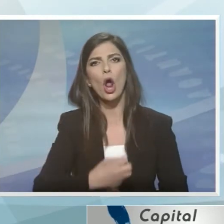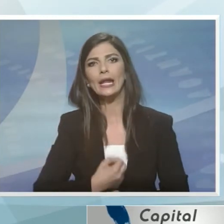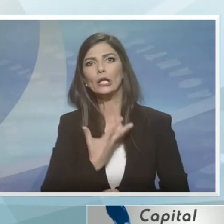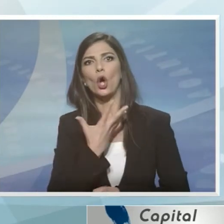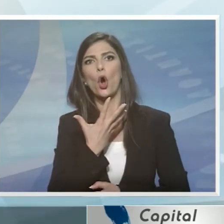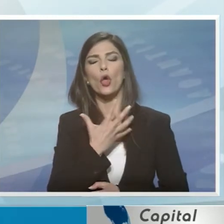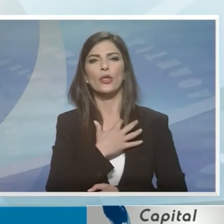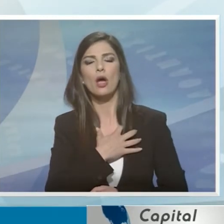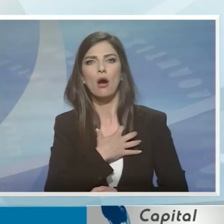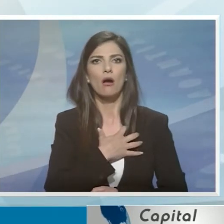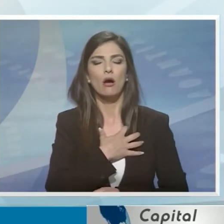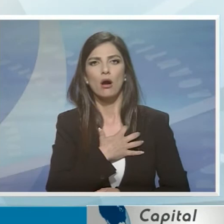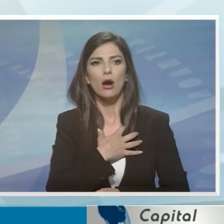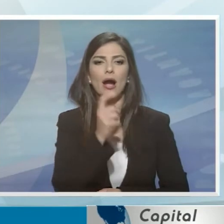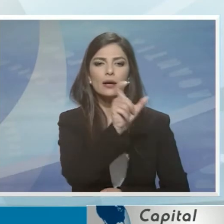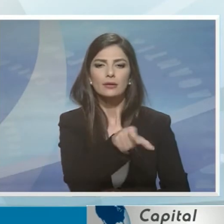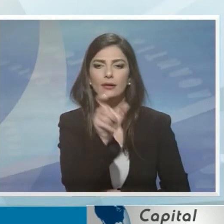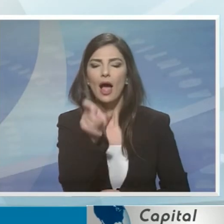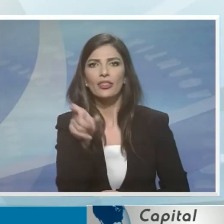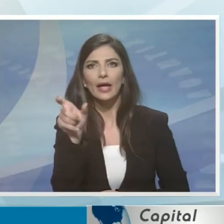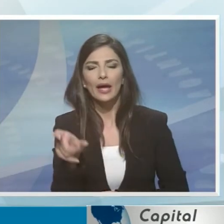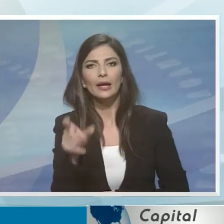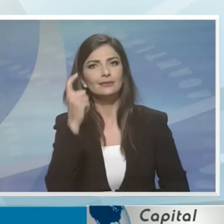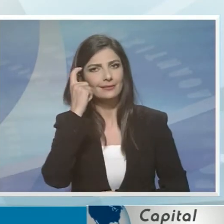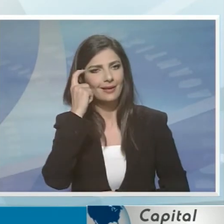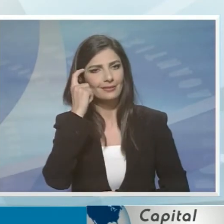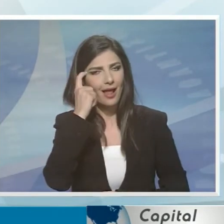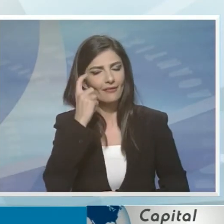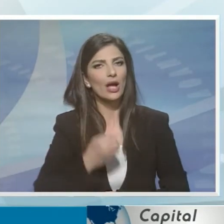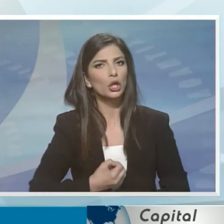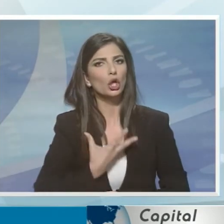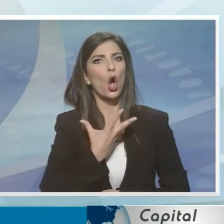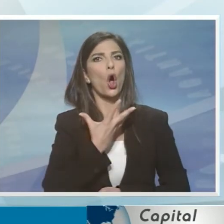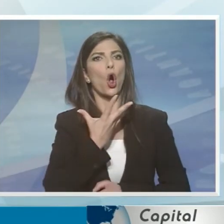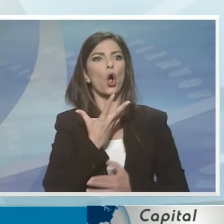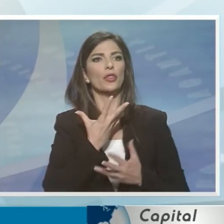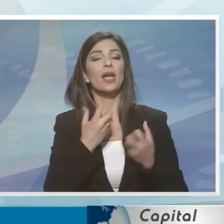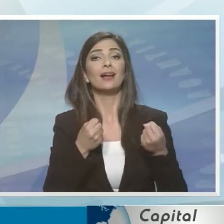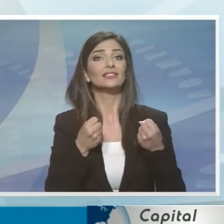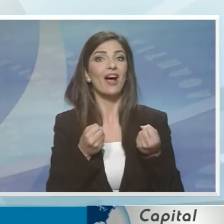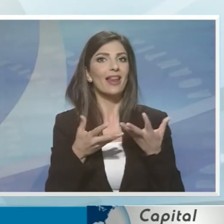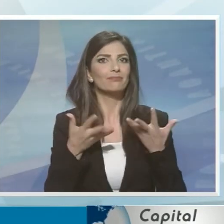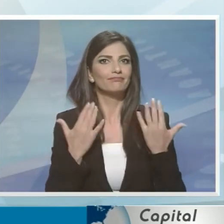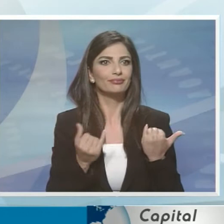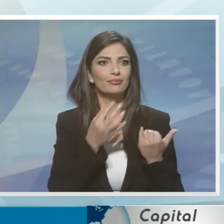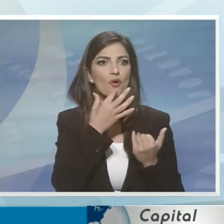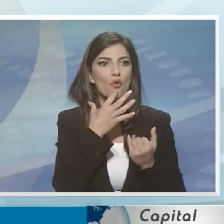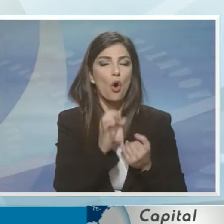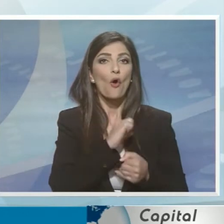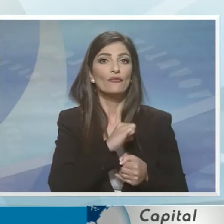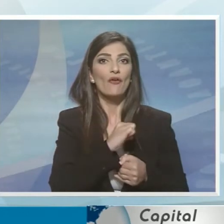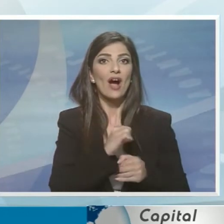ο καθένας από εσάς βιώνουν σαν αποτέλεσμα της ταχύτητας εξάπλωσης της νέας επιδημίας που